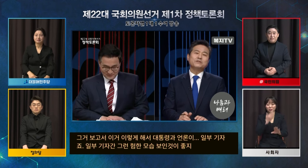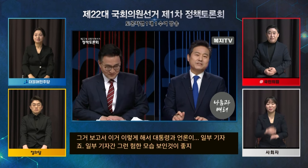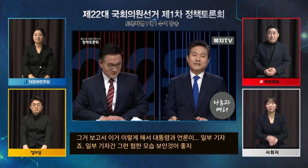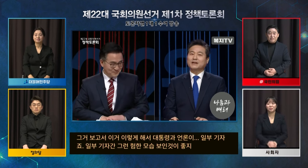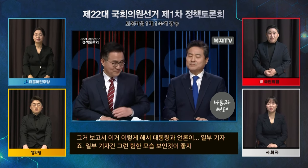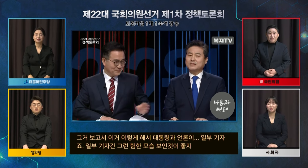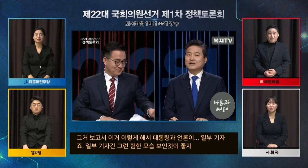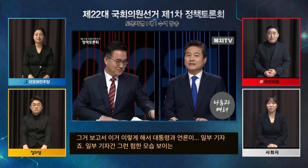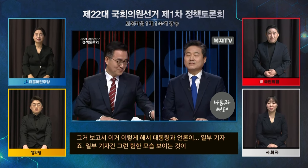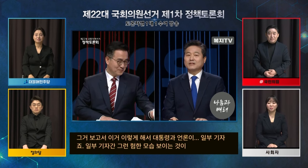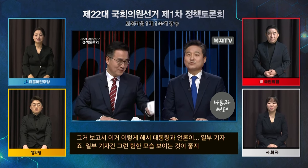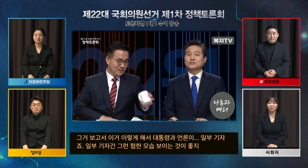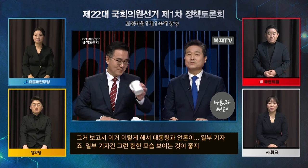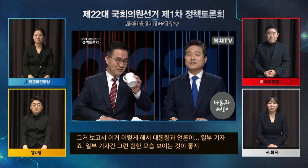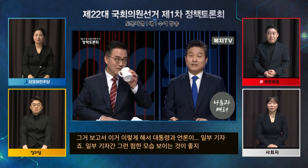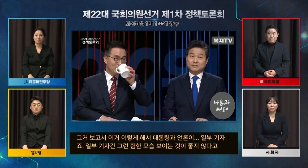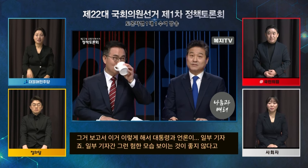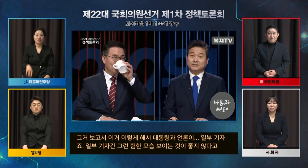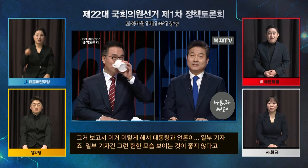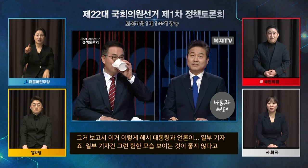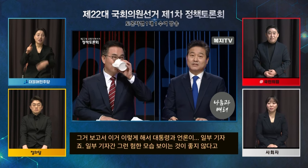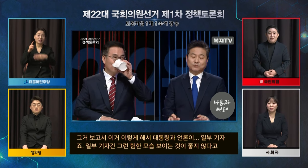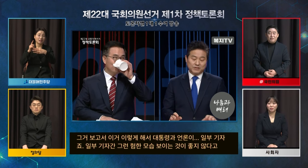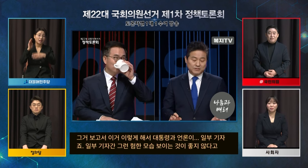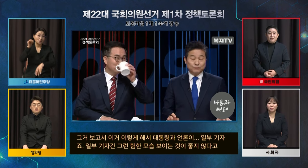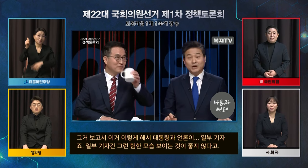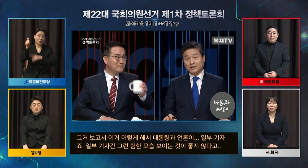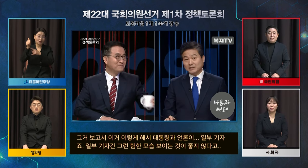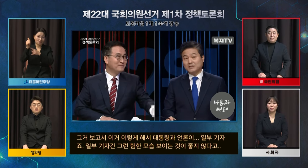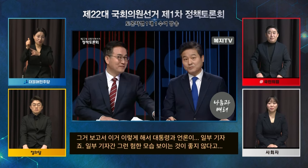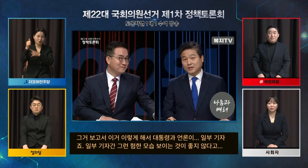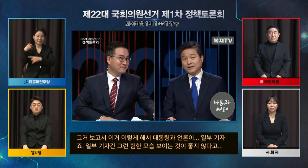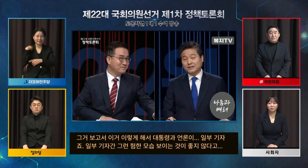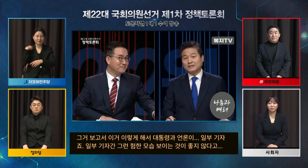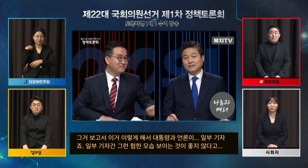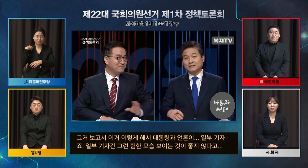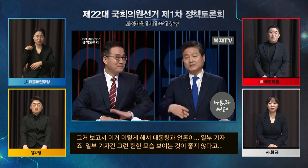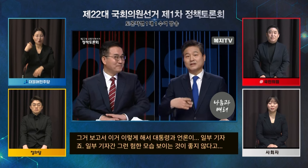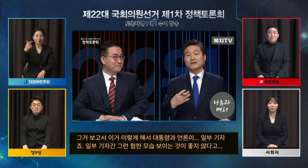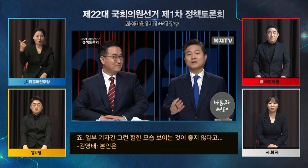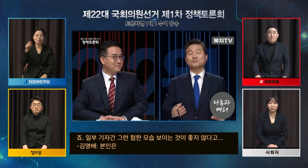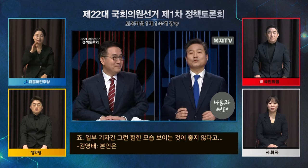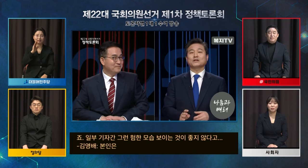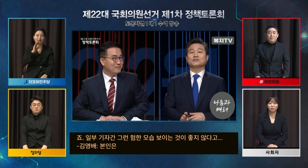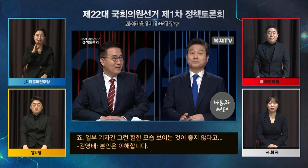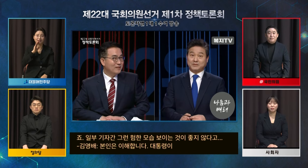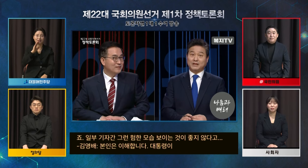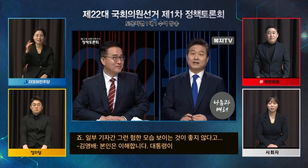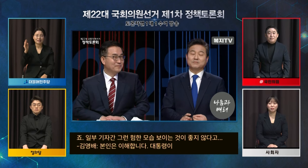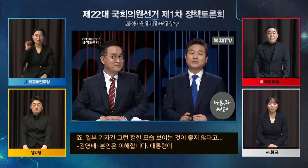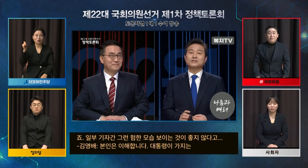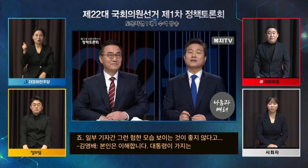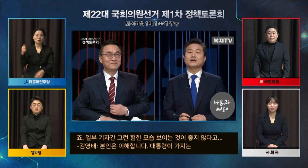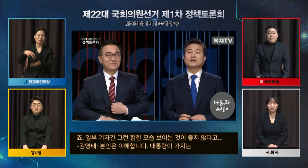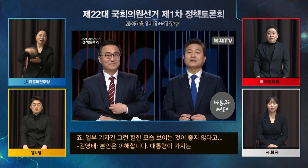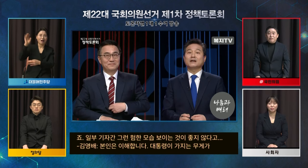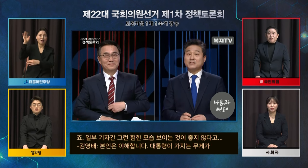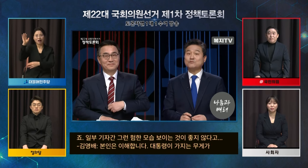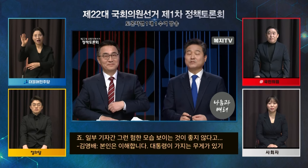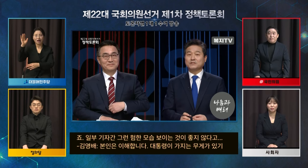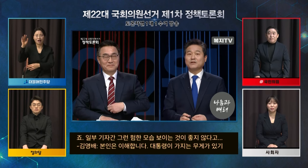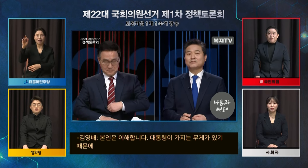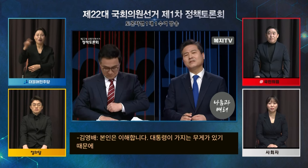고민은 이해합니다. 대통령제 하에서 대통령이 가지는 무게가 있기 때문에 이렇게 함부로 하기 어렵다. 뭐 이렇게